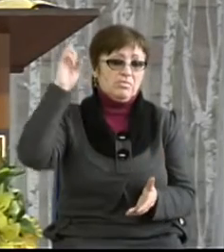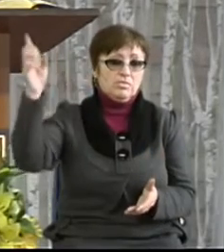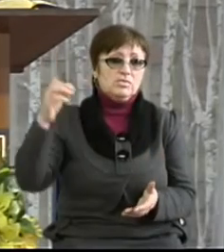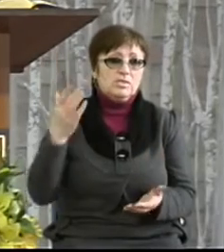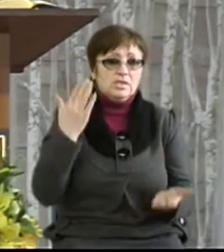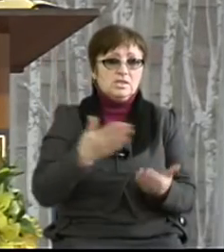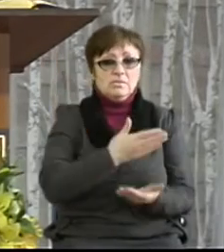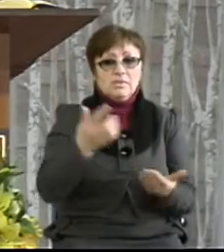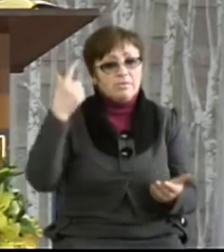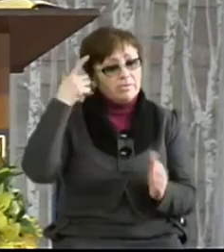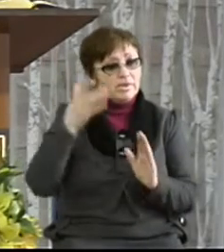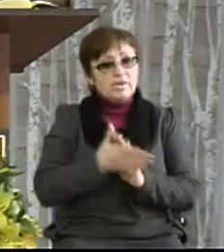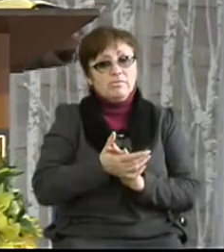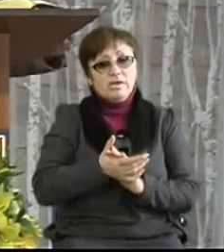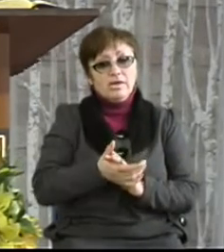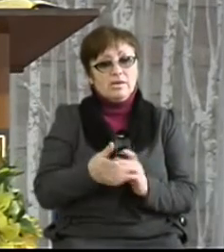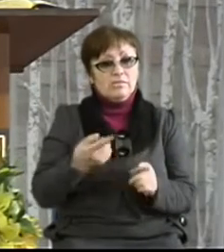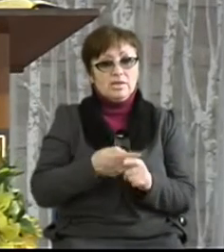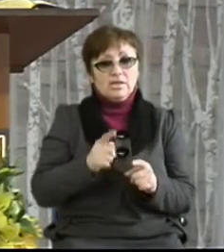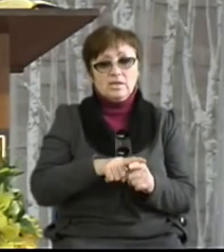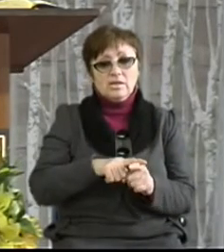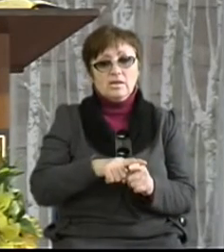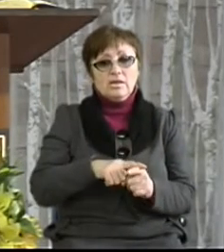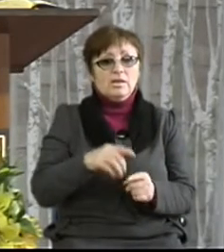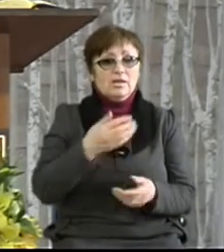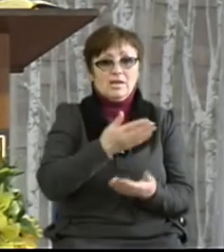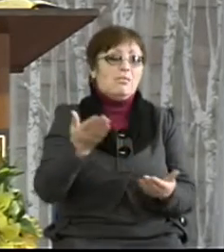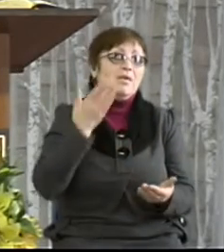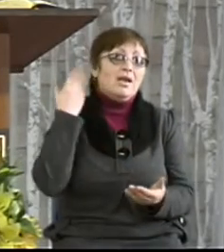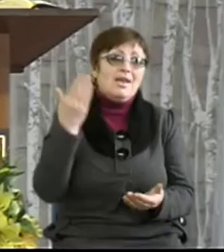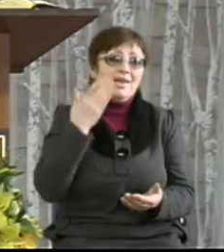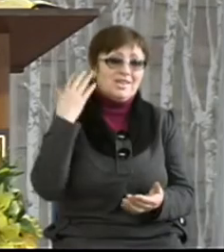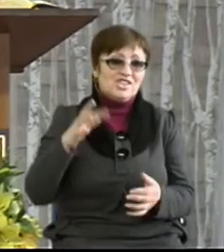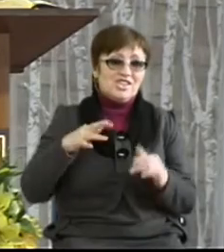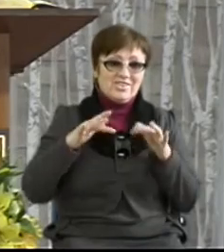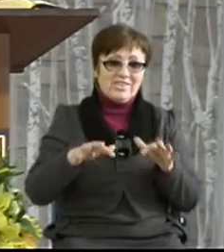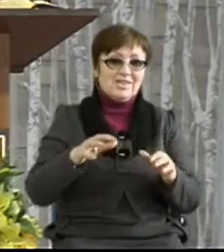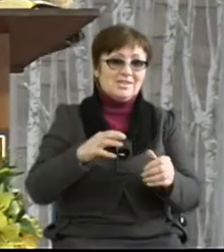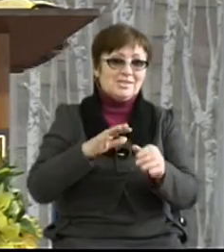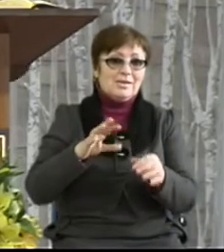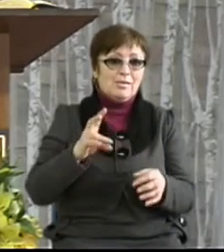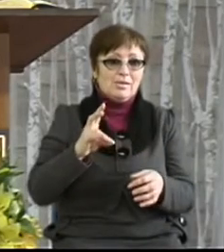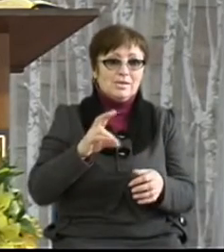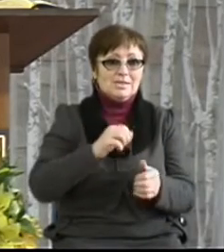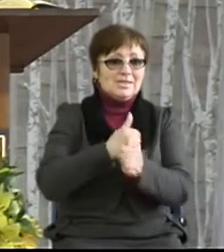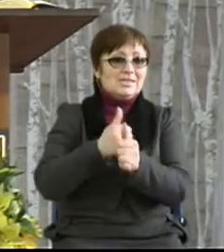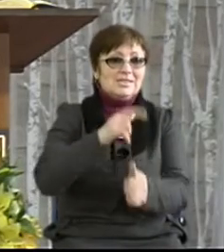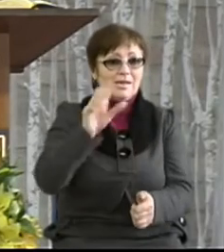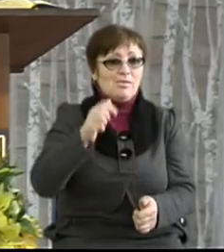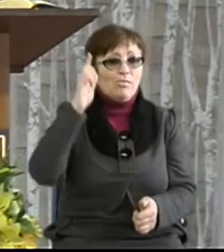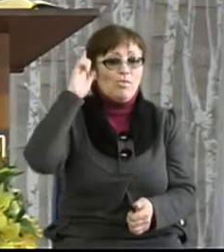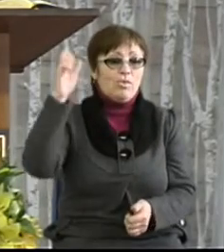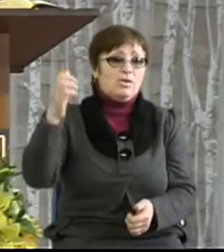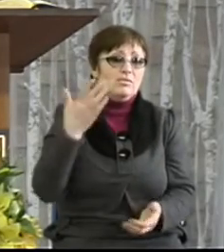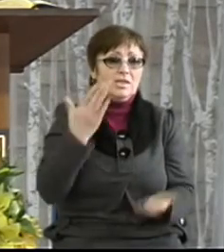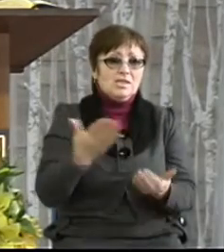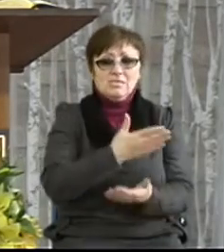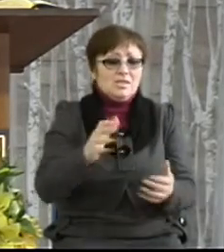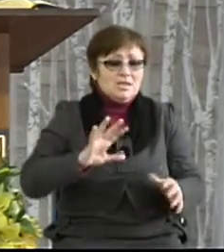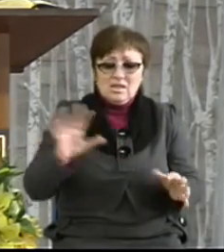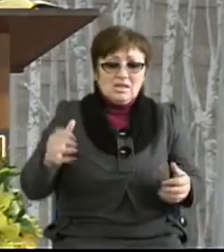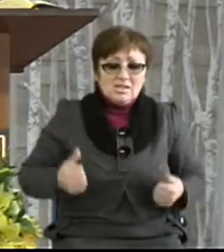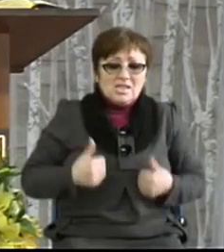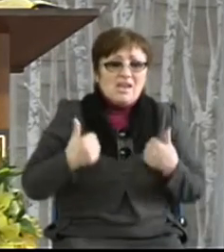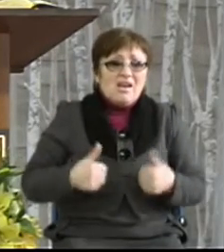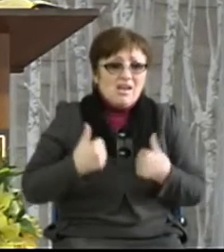эти вещи, и Бог нам их открывает, то нам тогда гораздо легче двигаться по следам за Богом. Но если мы не